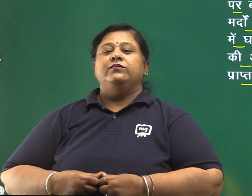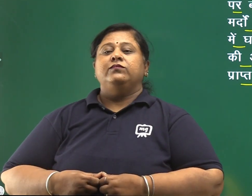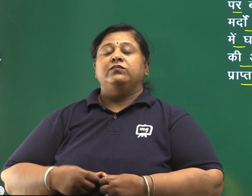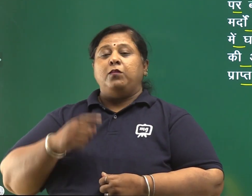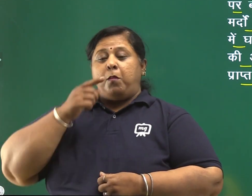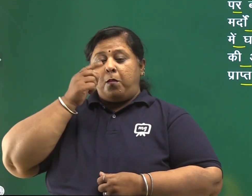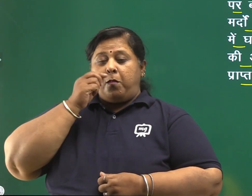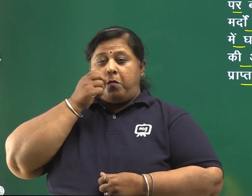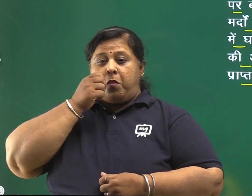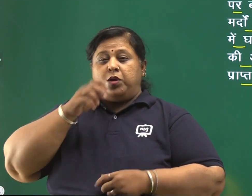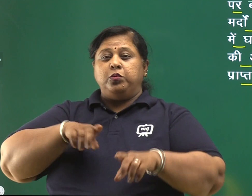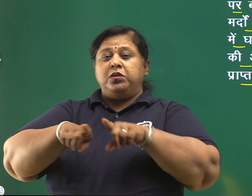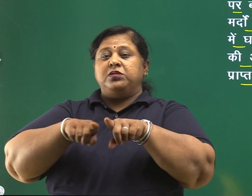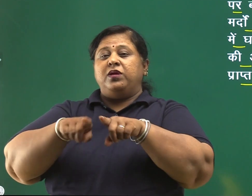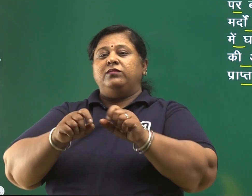मर्दों के समान